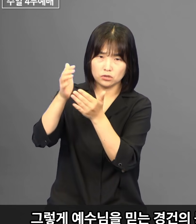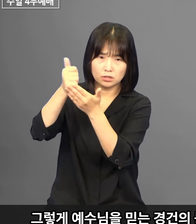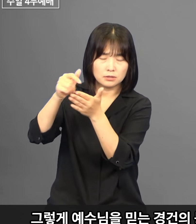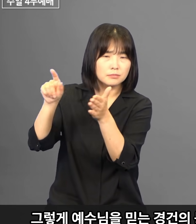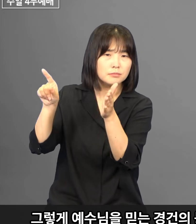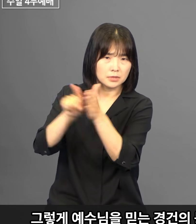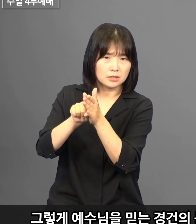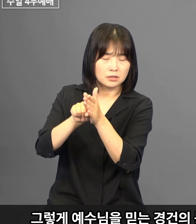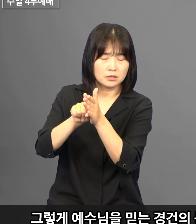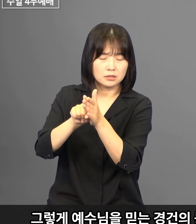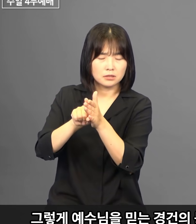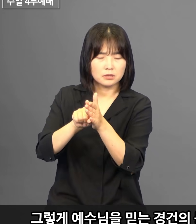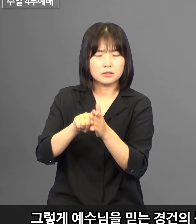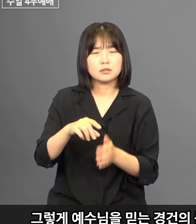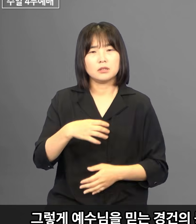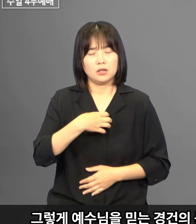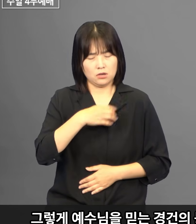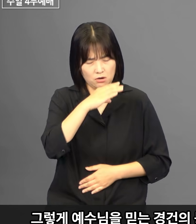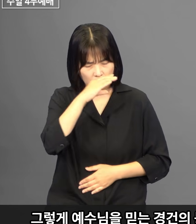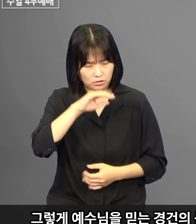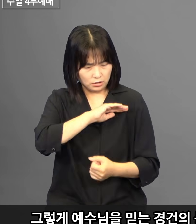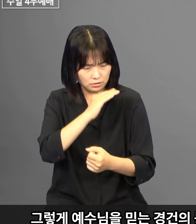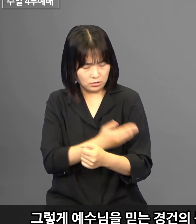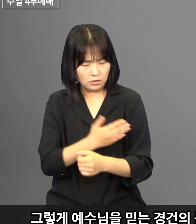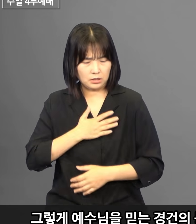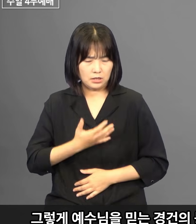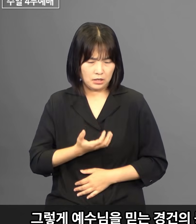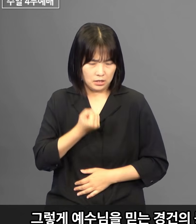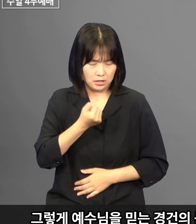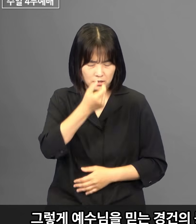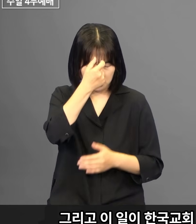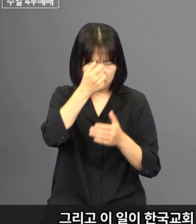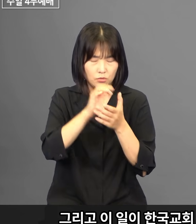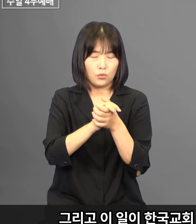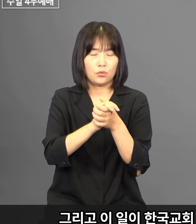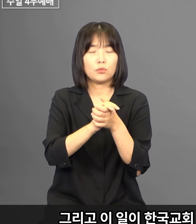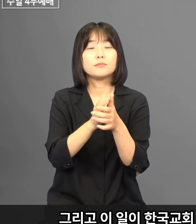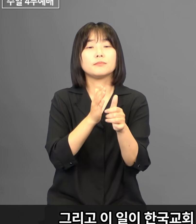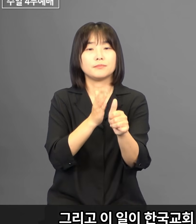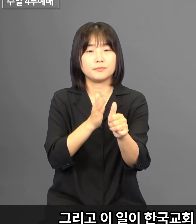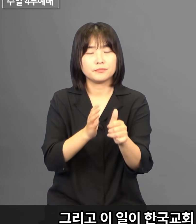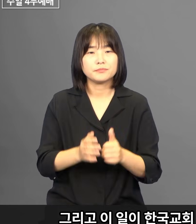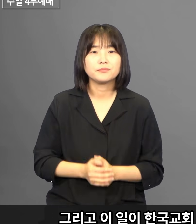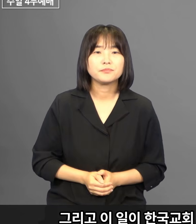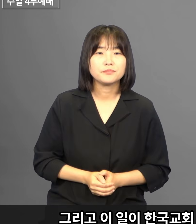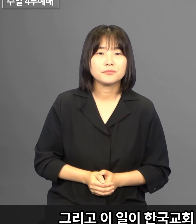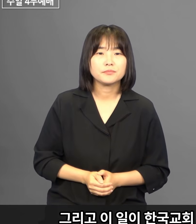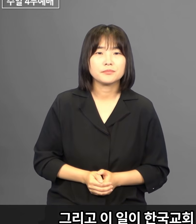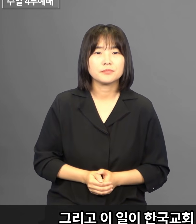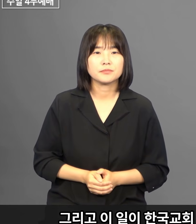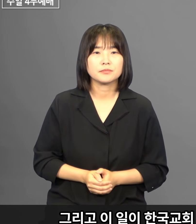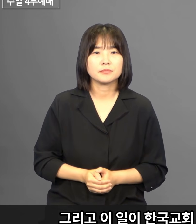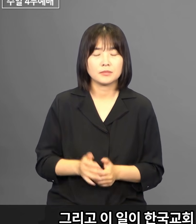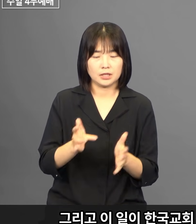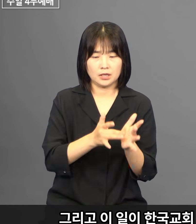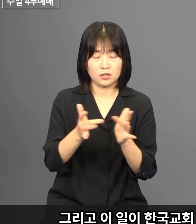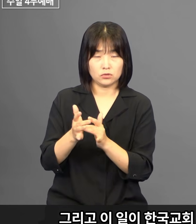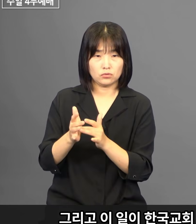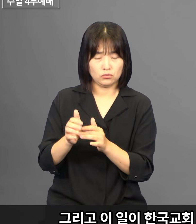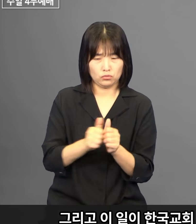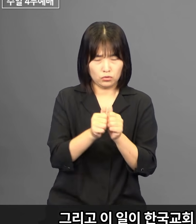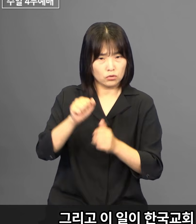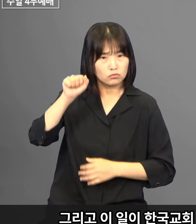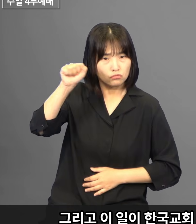능력이 내게 있게 되기를 기도해 주세요. 그리고 이 일이 한국교회